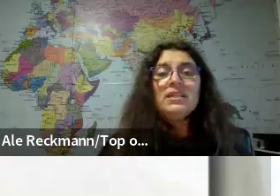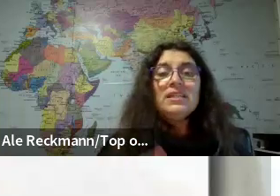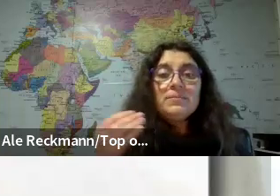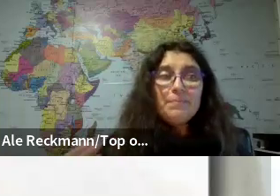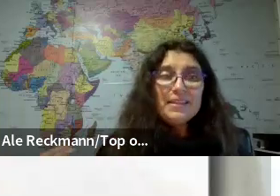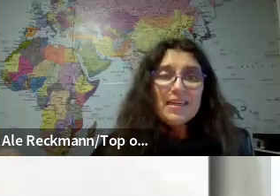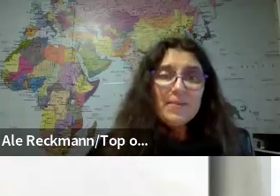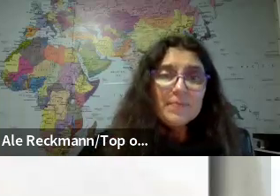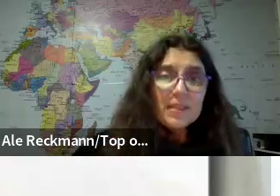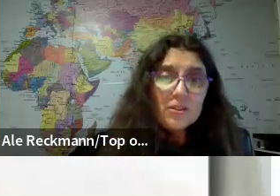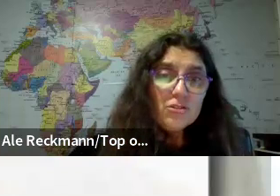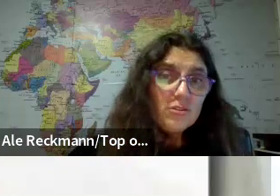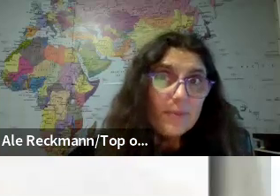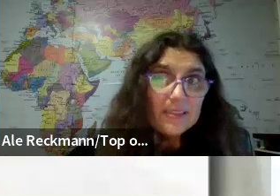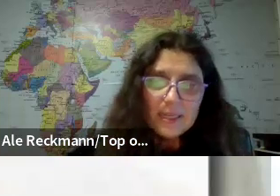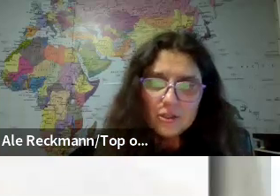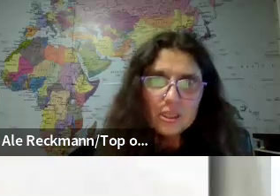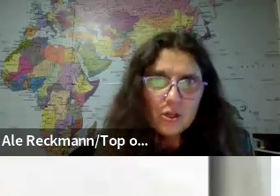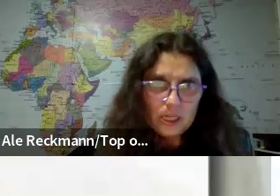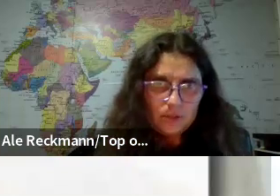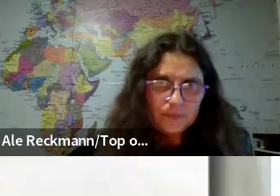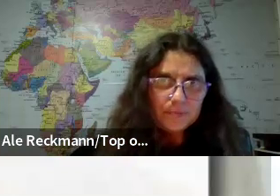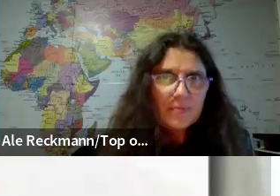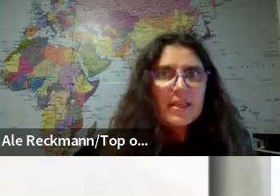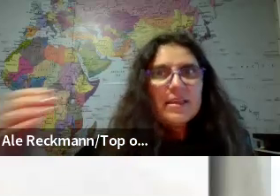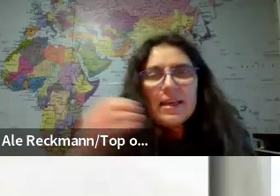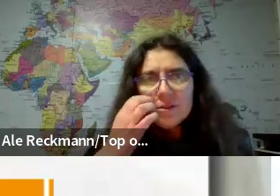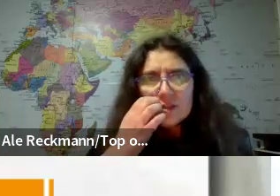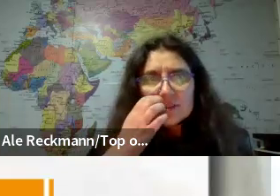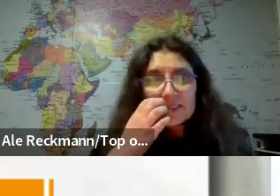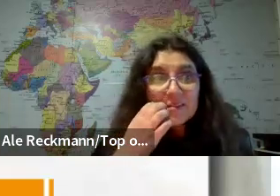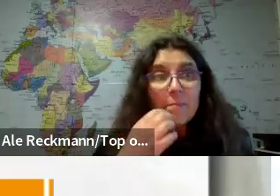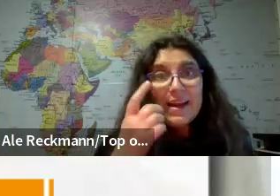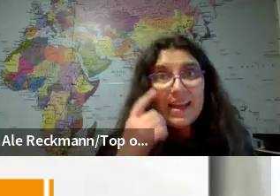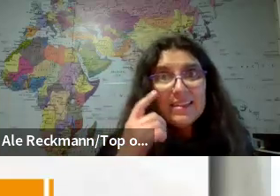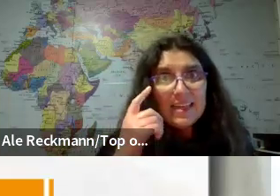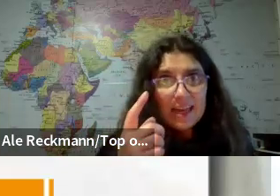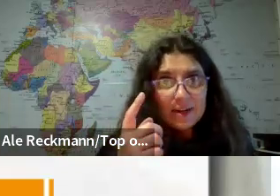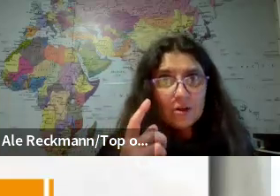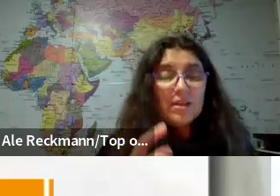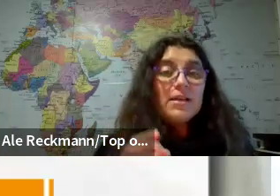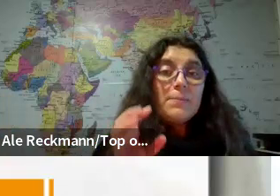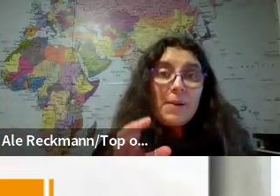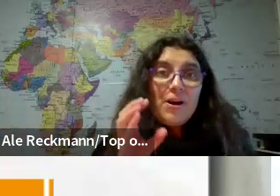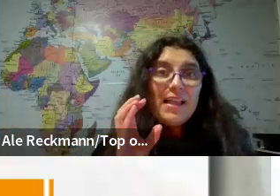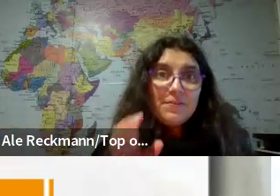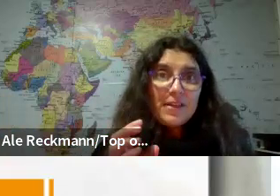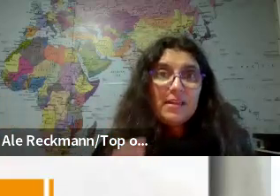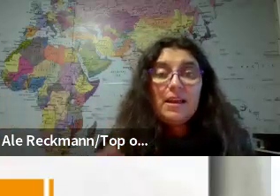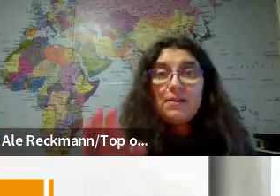dentro no sobrepasa los 5 kilos. Entonces, para este cargo, vamos a definir